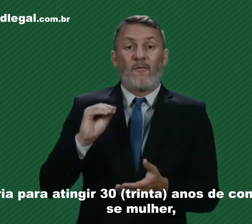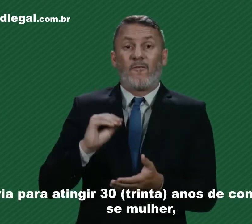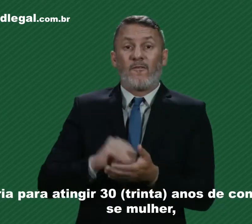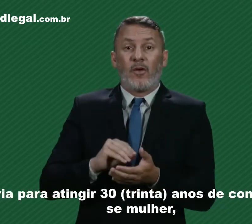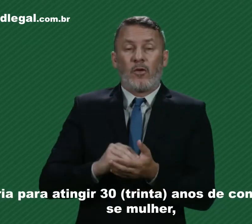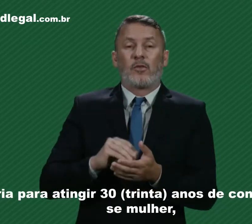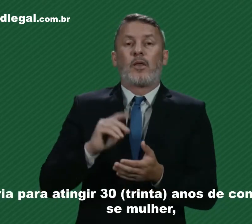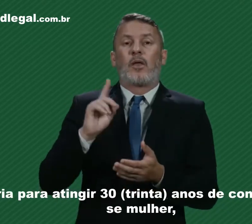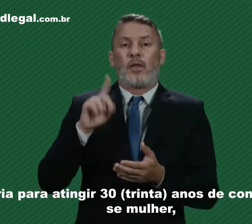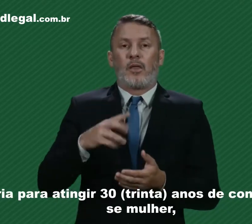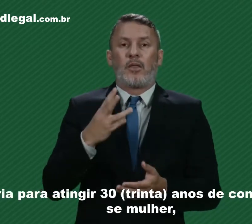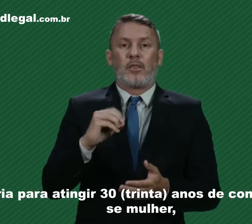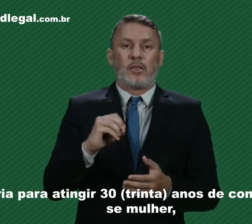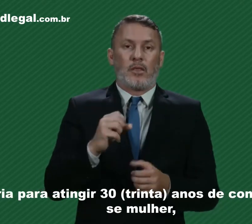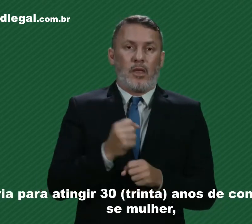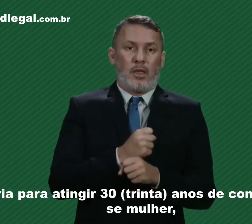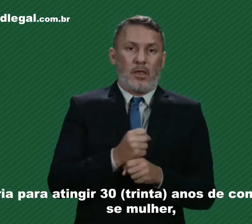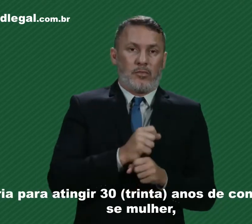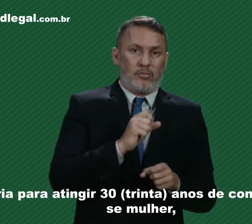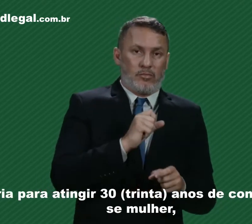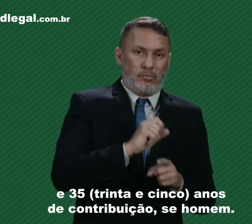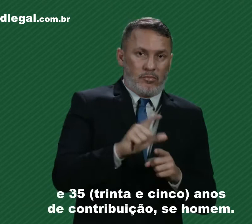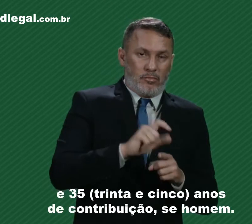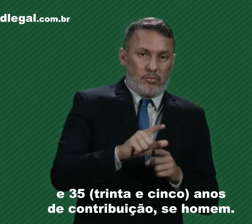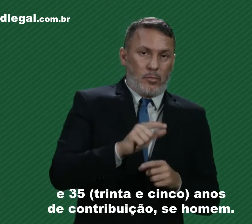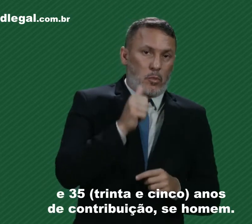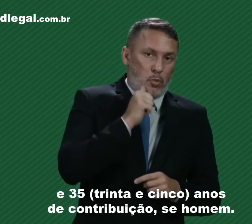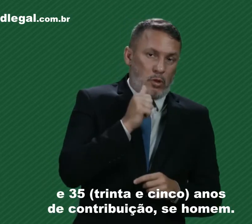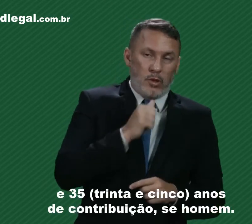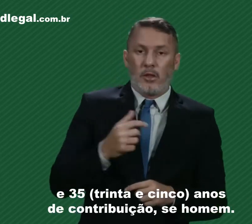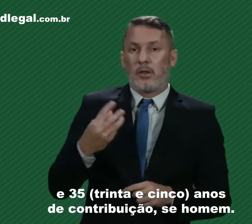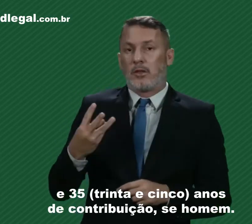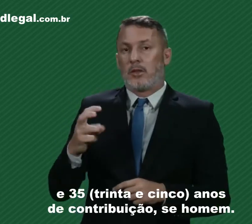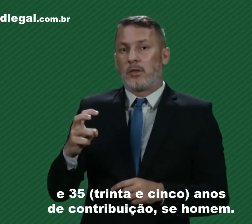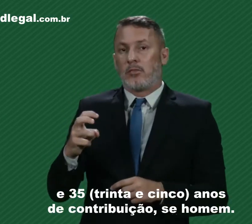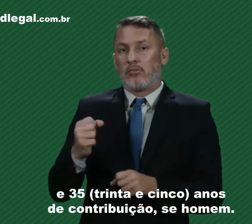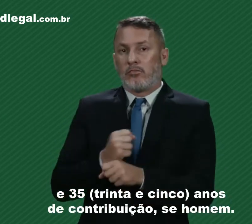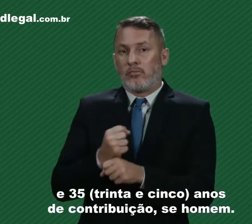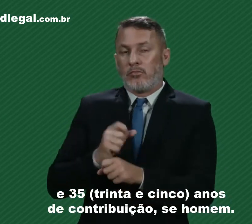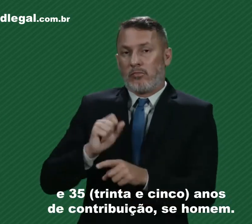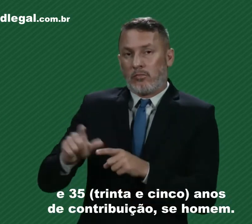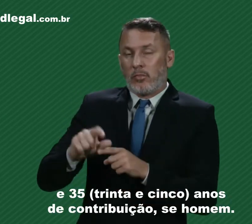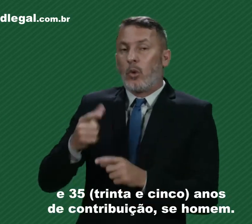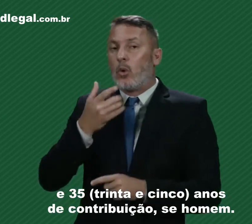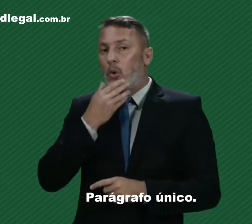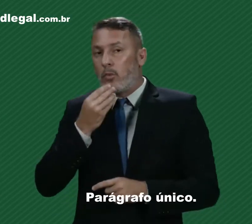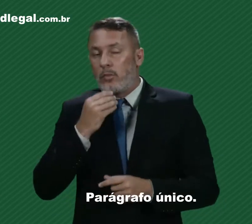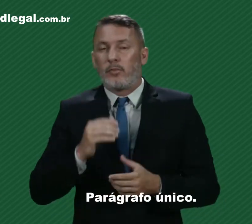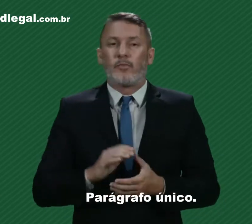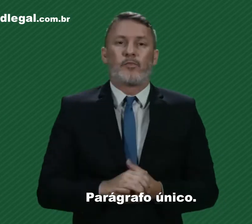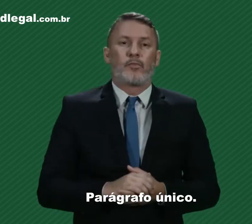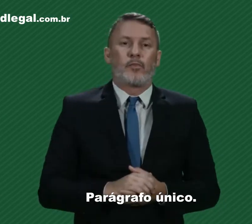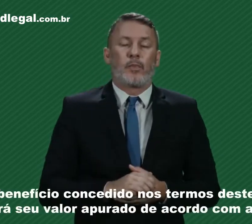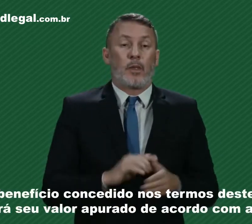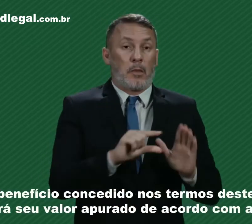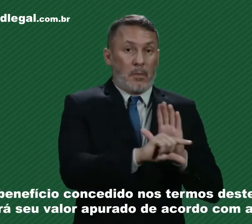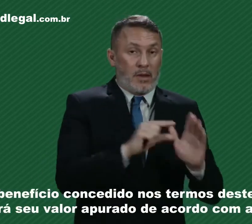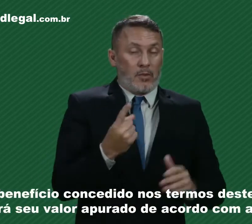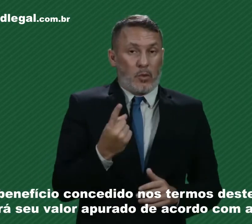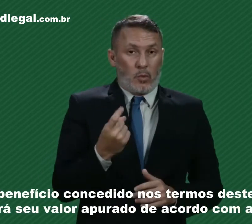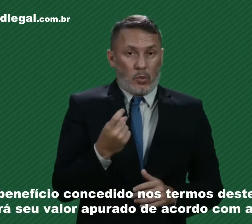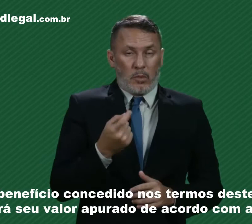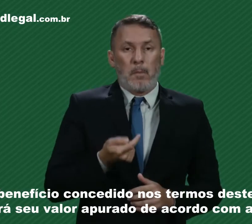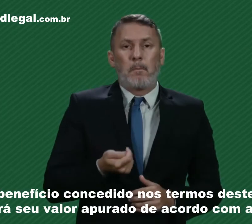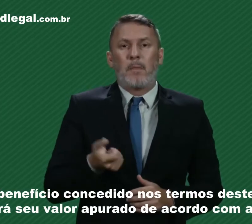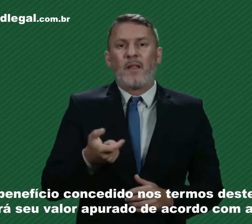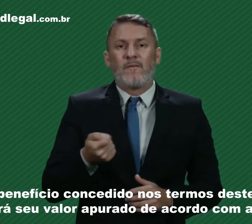para atingir 30 anos de contribuição se mulher e 35 anos de contribuição se homem. Parágrafo único. O